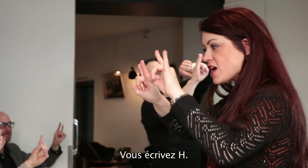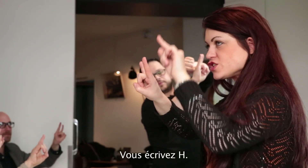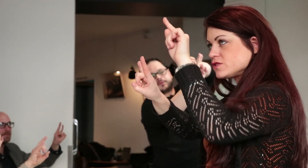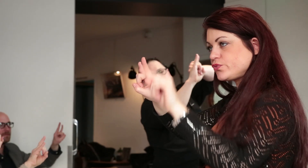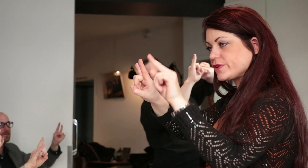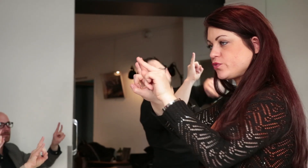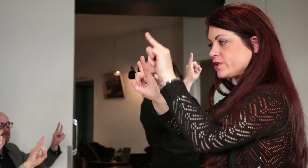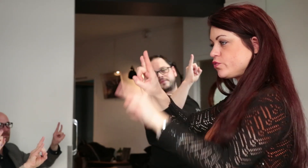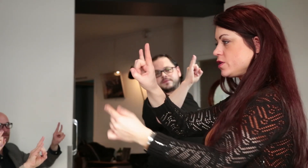H